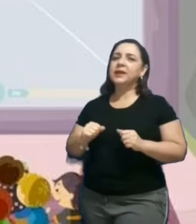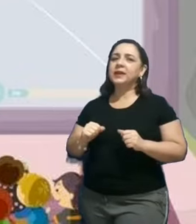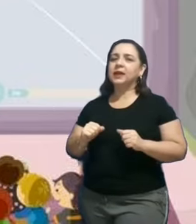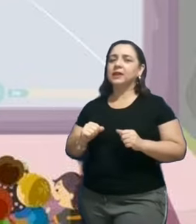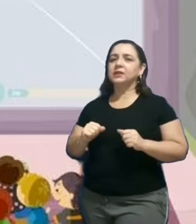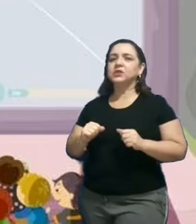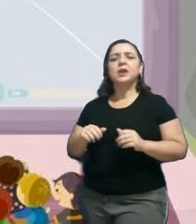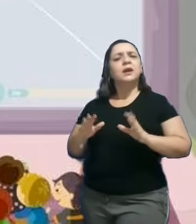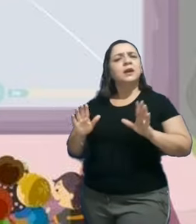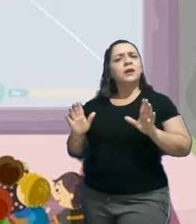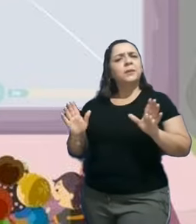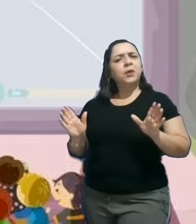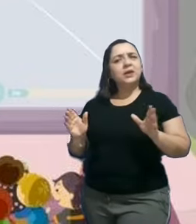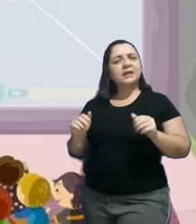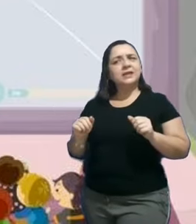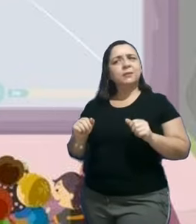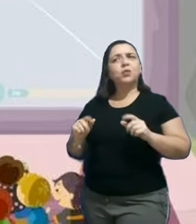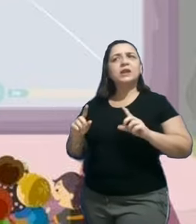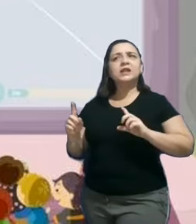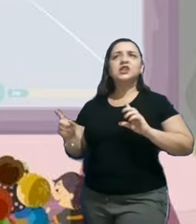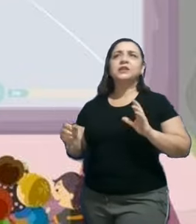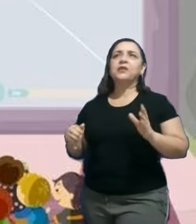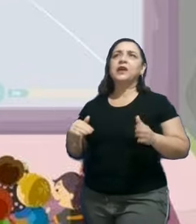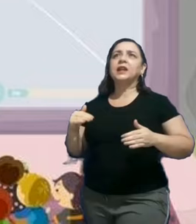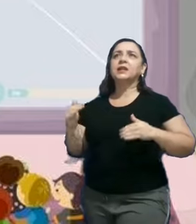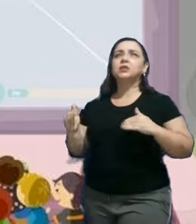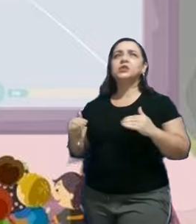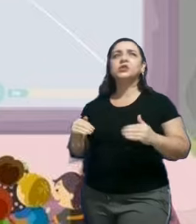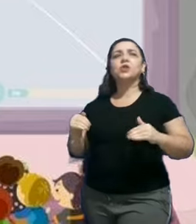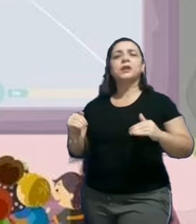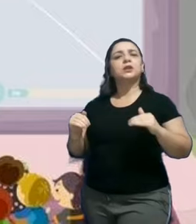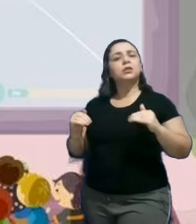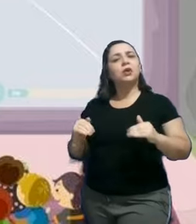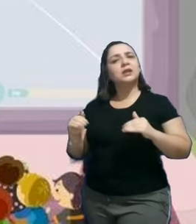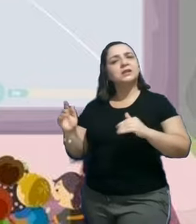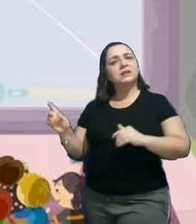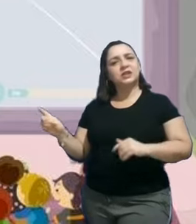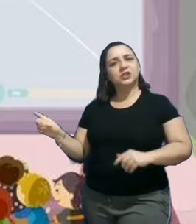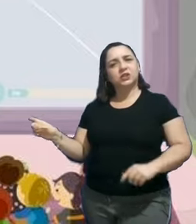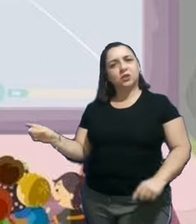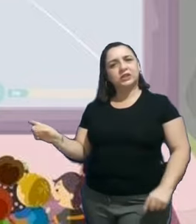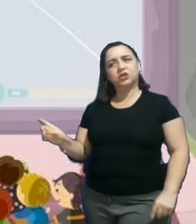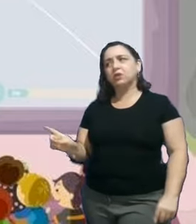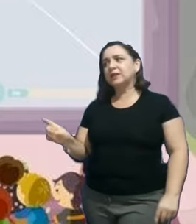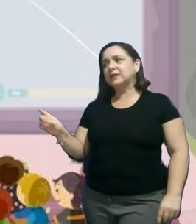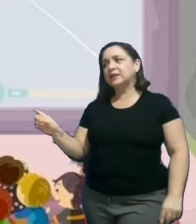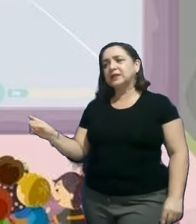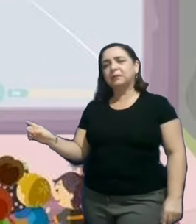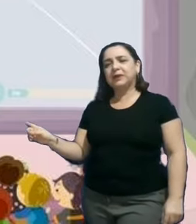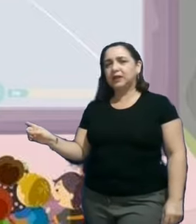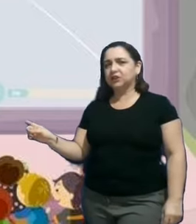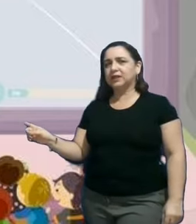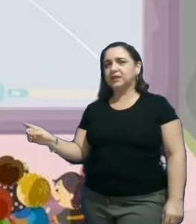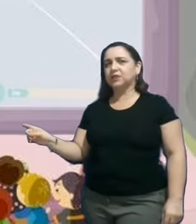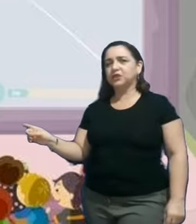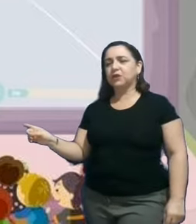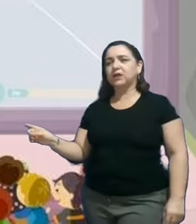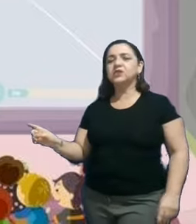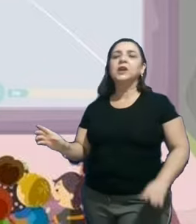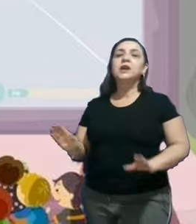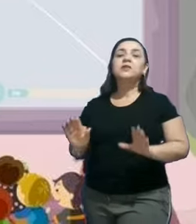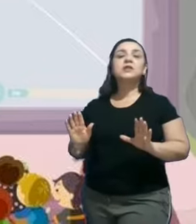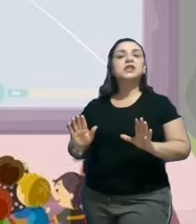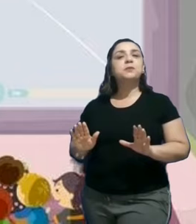escolas pequenas. Por exemplo, quando a tia está falando sobre todas essas coisas, todos esses ambientes dessas